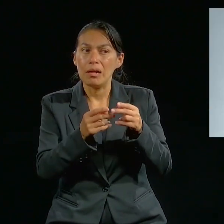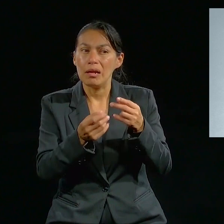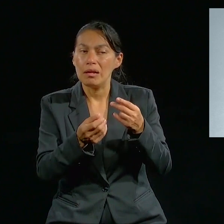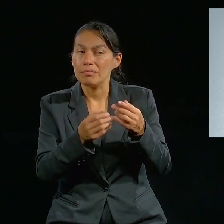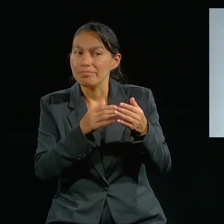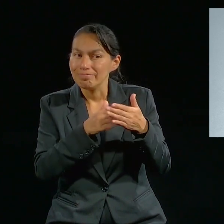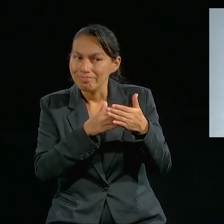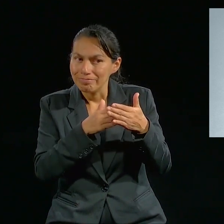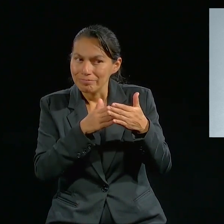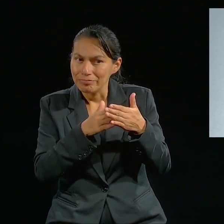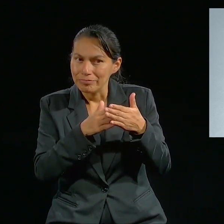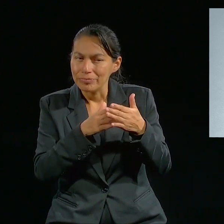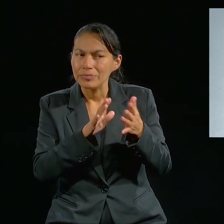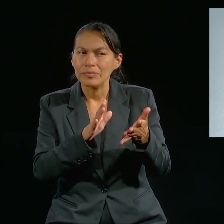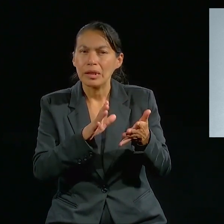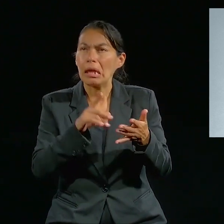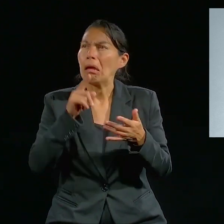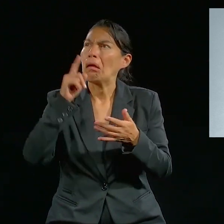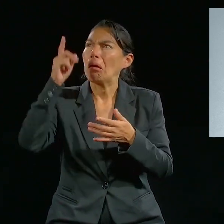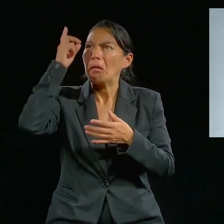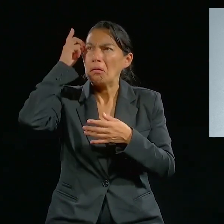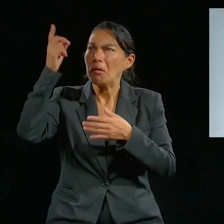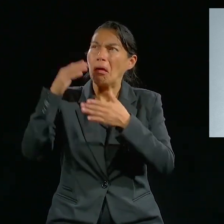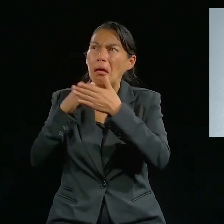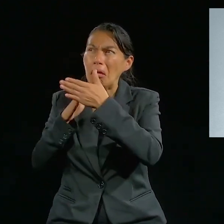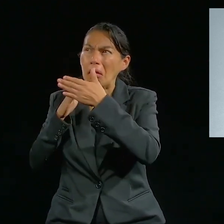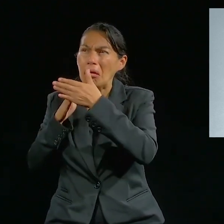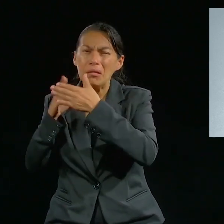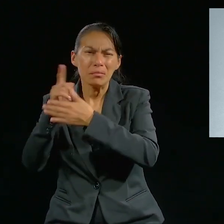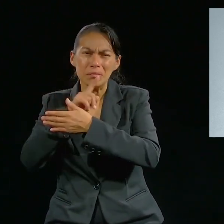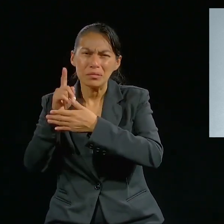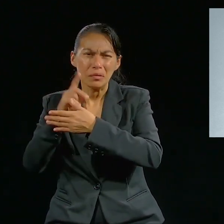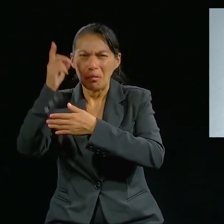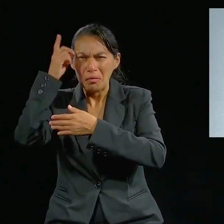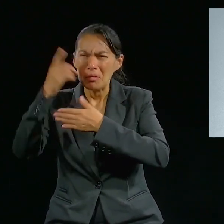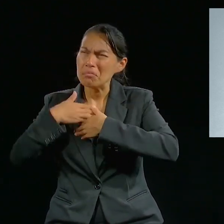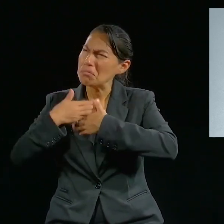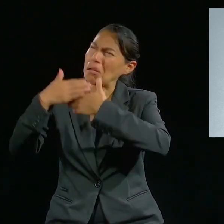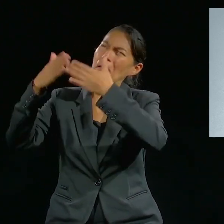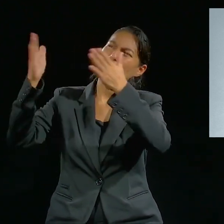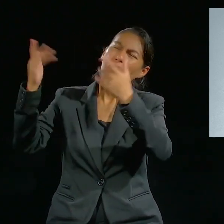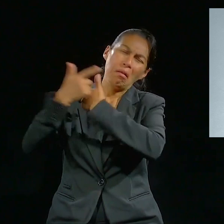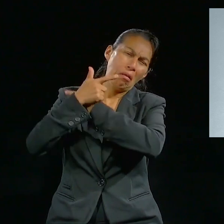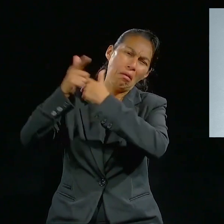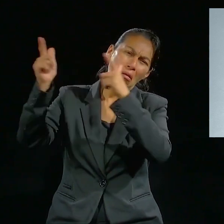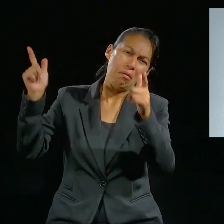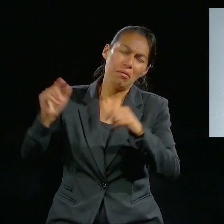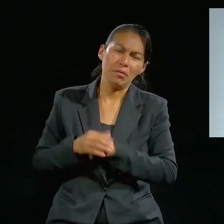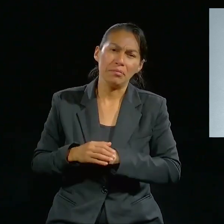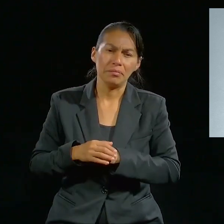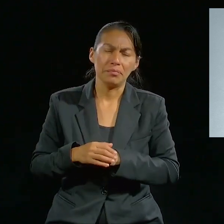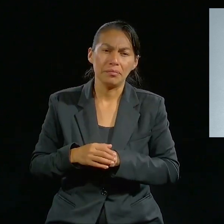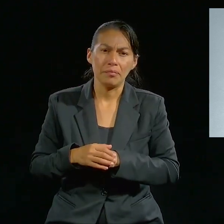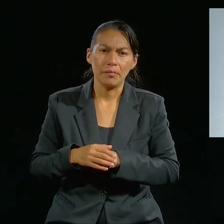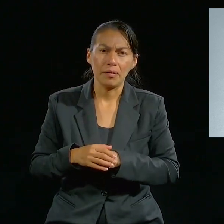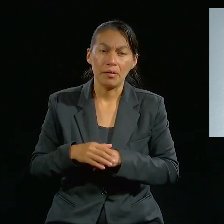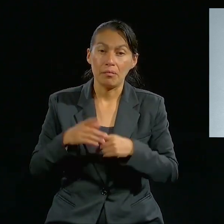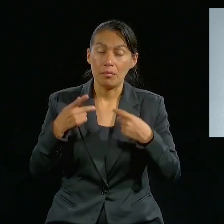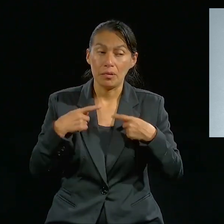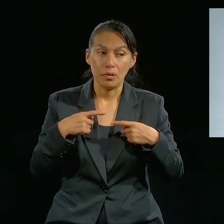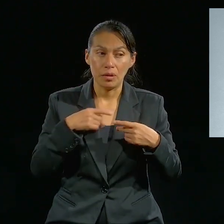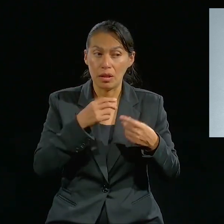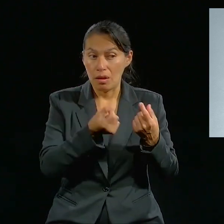pero reconocer que con Dios, con Dios no existen los límites, Él puede crear, Él puede